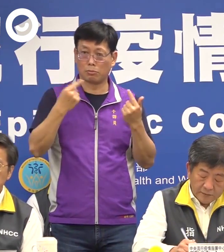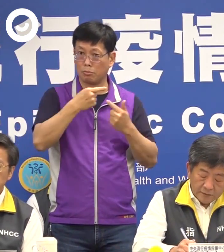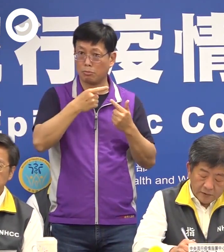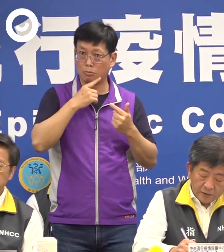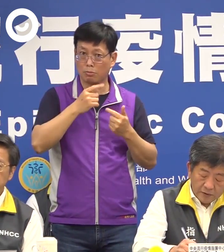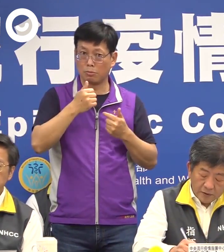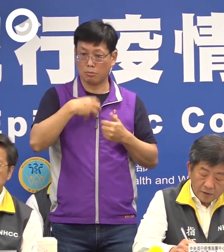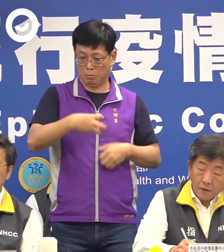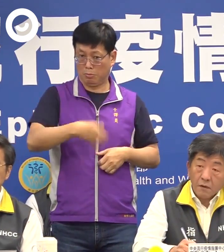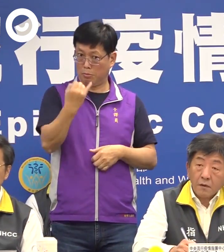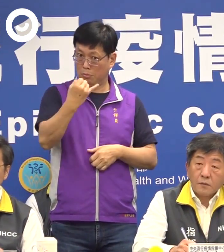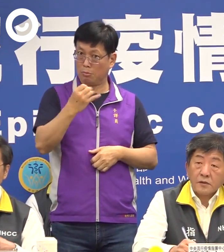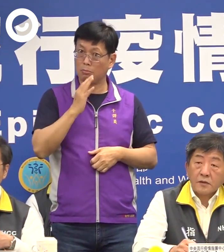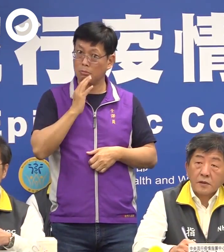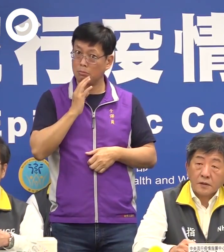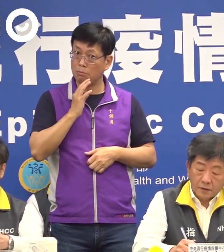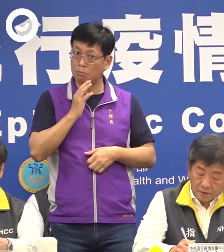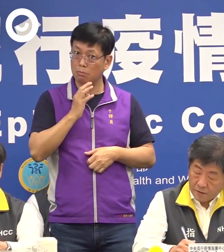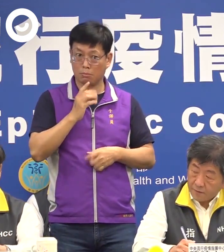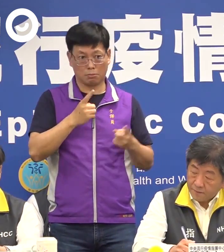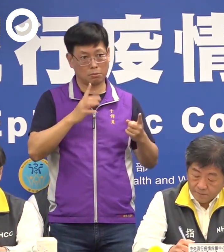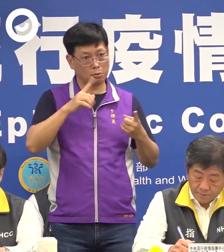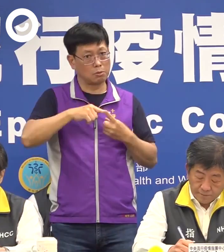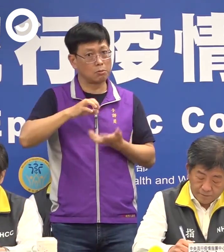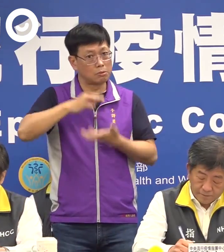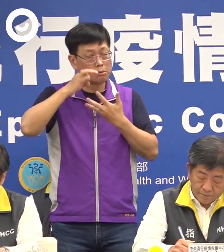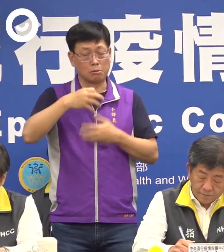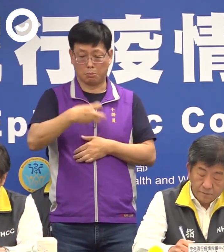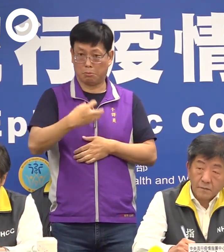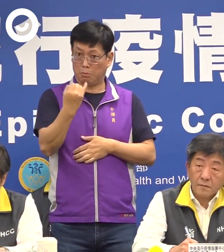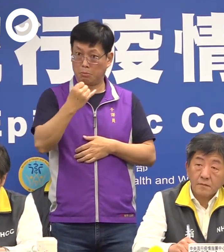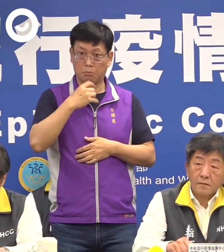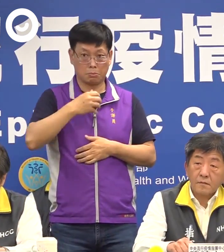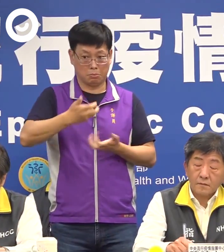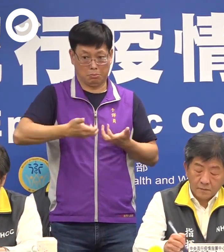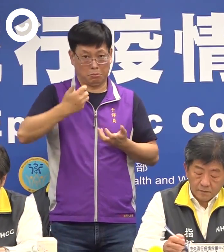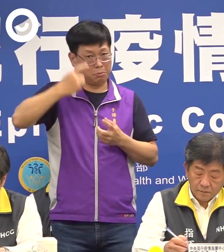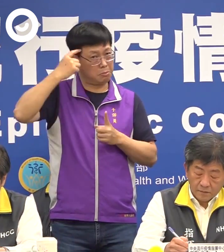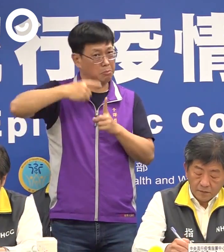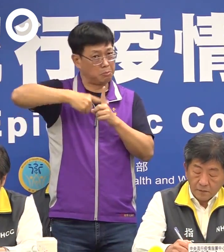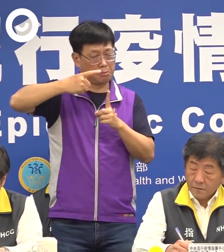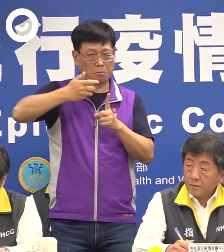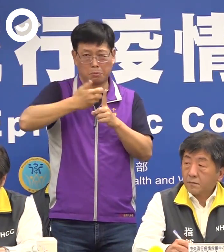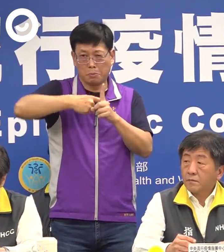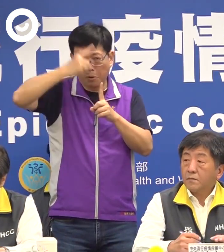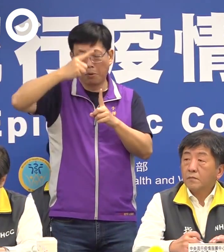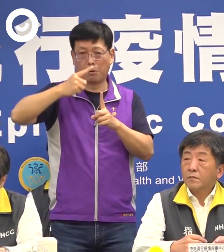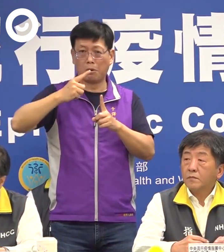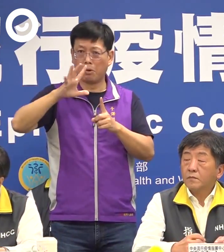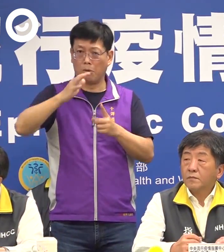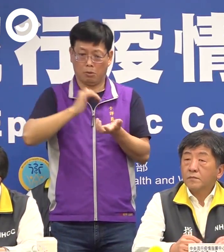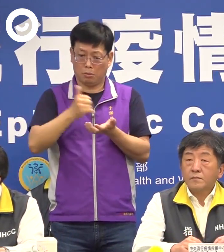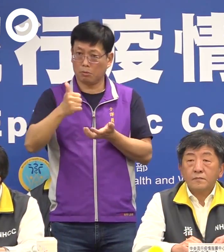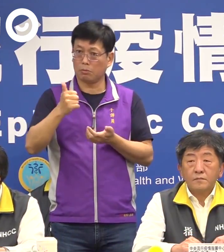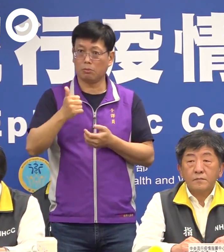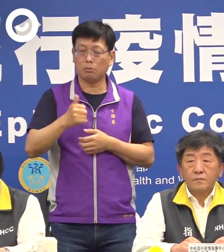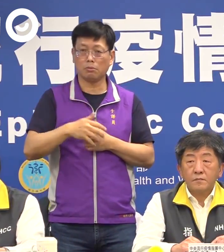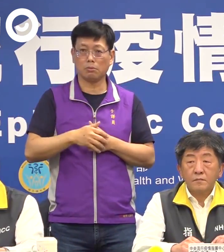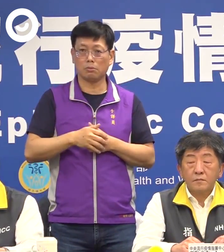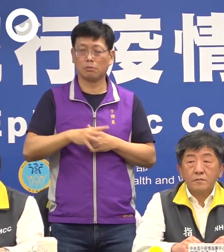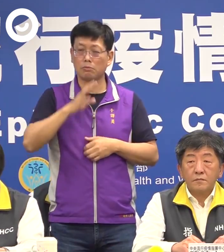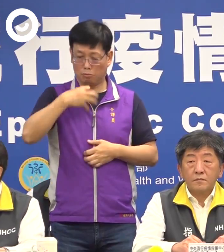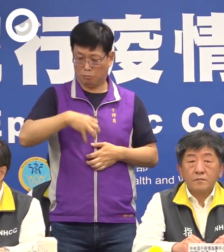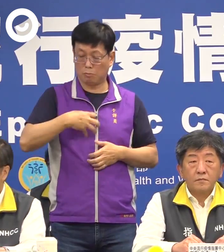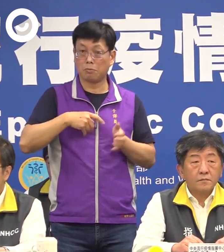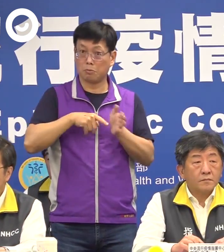像是一名孕妇这样子。然后但是因为有人提到说，就是这个孕妇的体温本身就会比较高。然后我们当时有医师是这个妇产